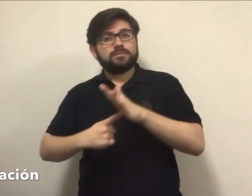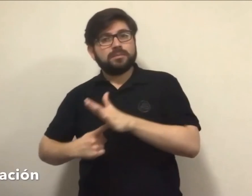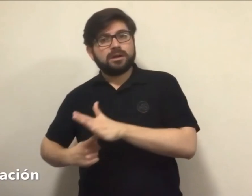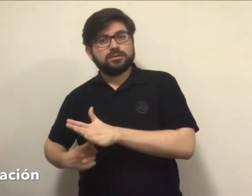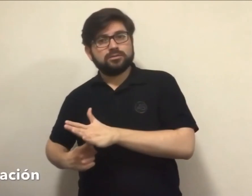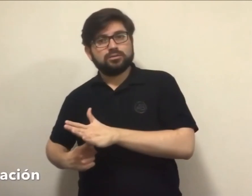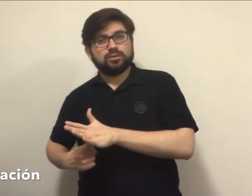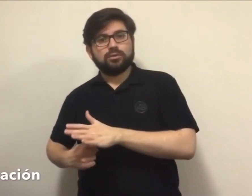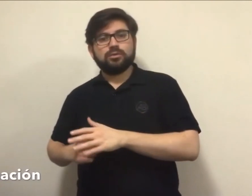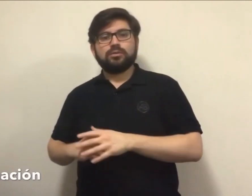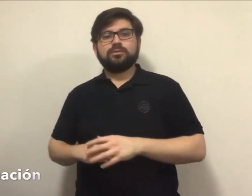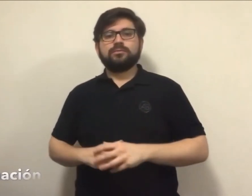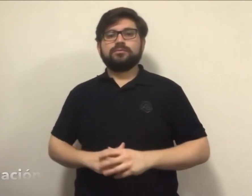Discriminación.